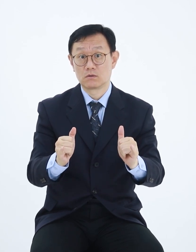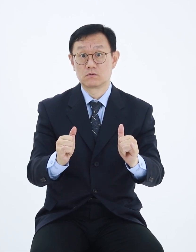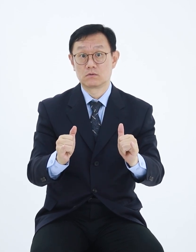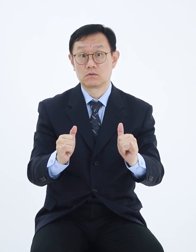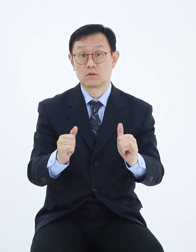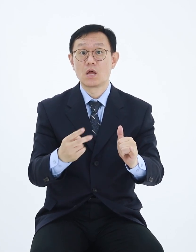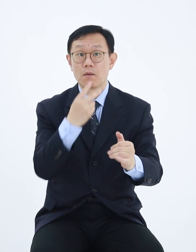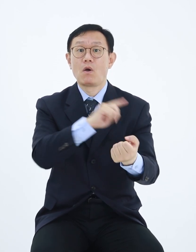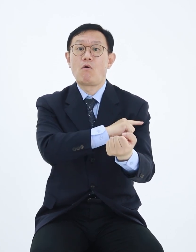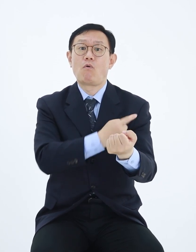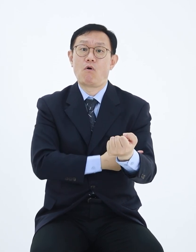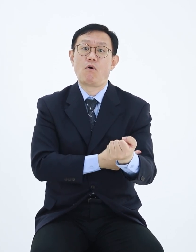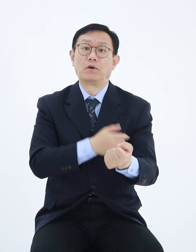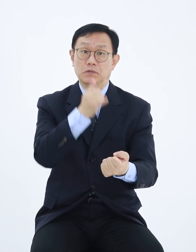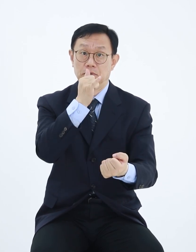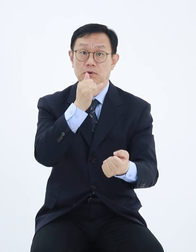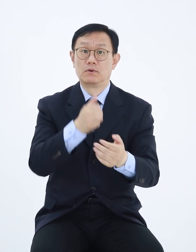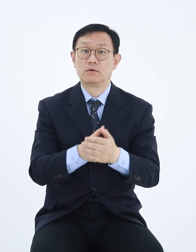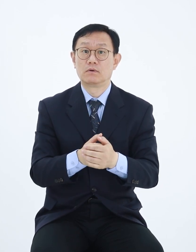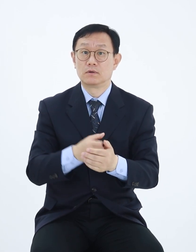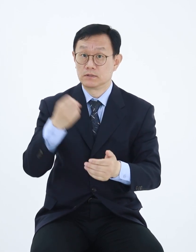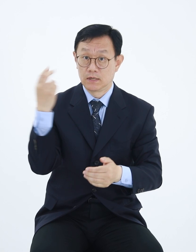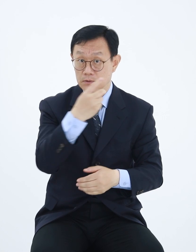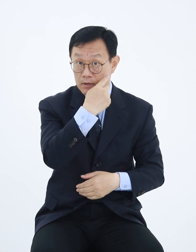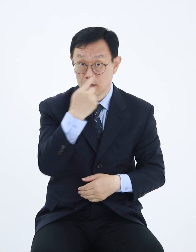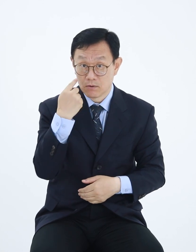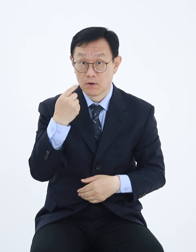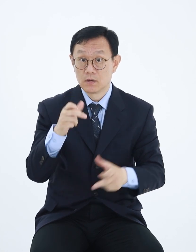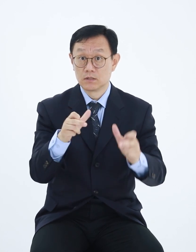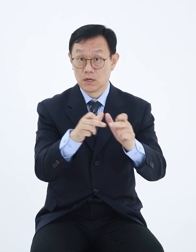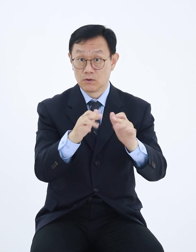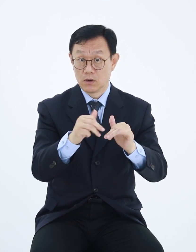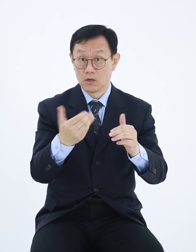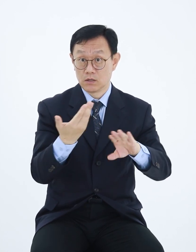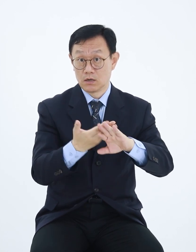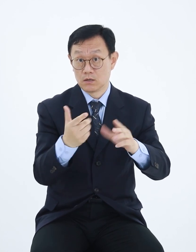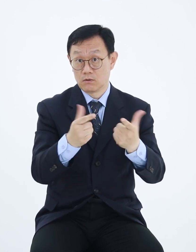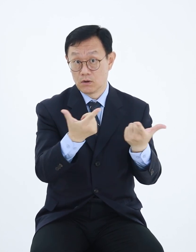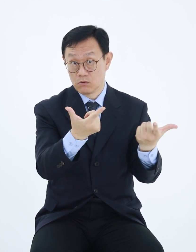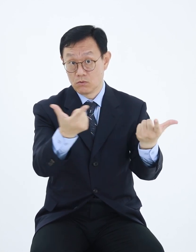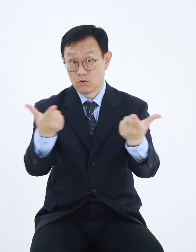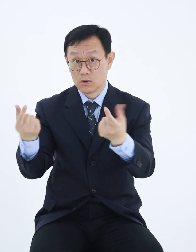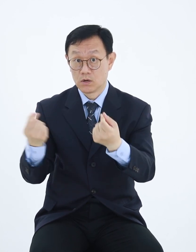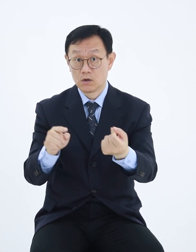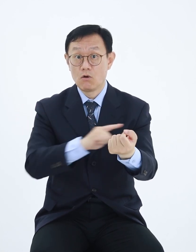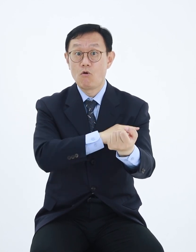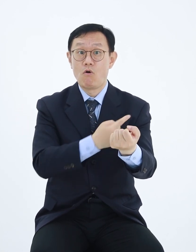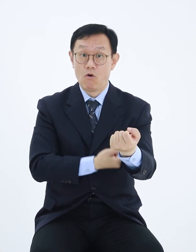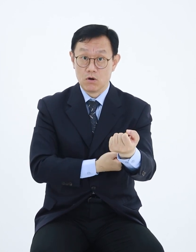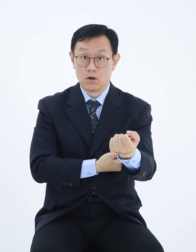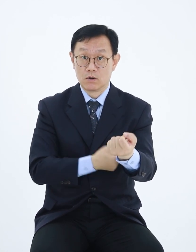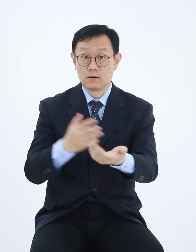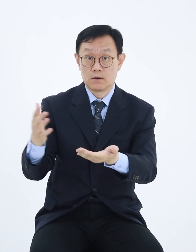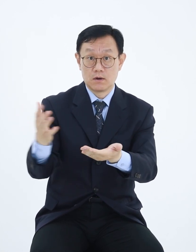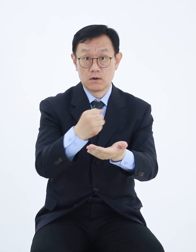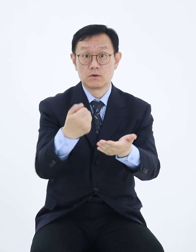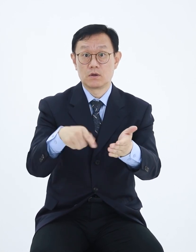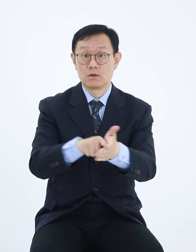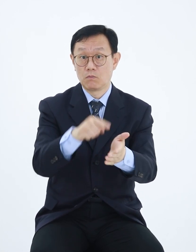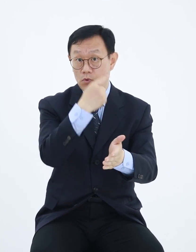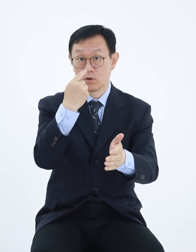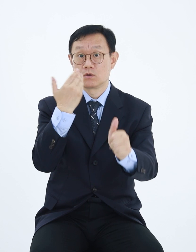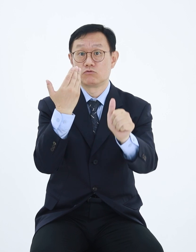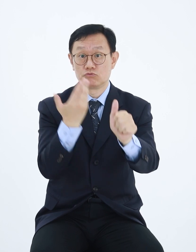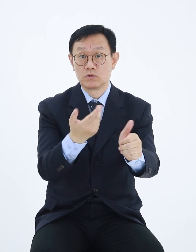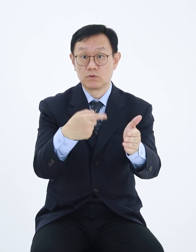천부적인 생명권을 부여받았음을 재확인하고 장애인이 다른 사람과 동등하게 이러한 권리를 효과적으로 향유할 수 있도록